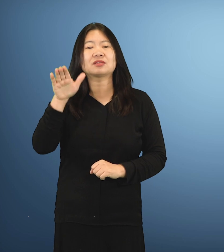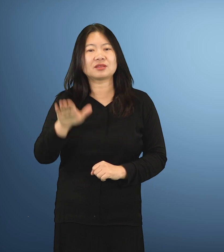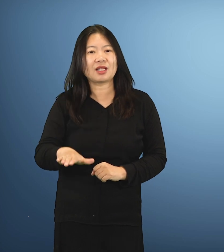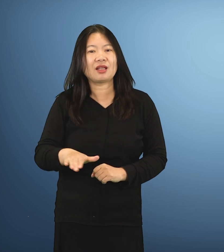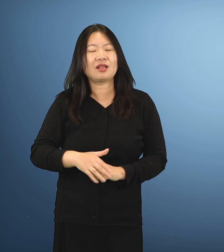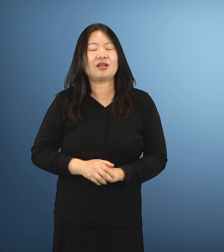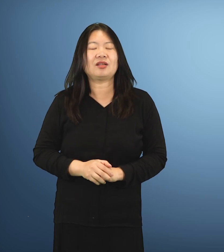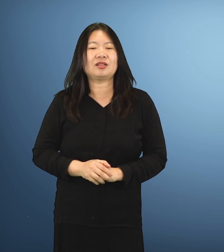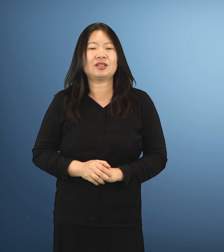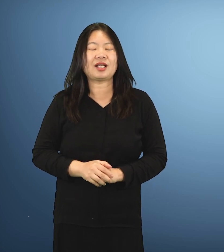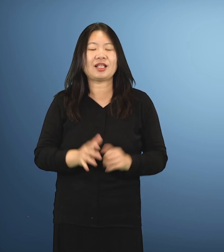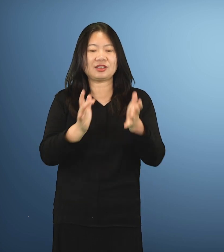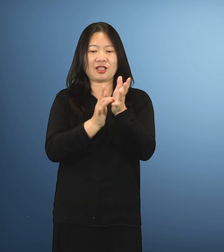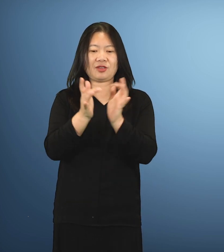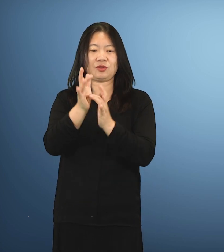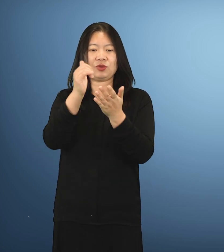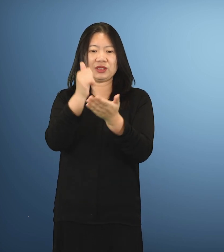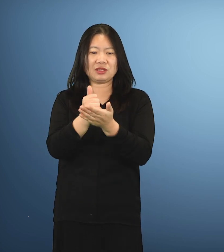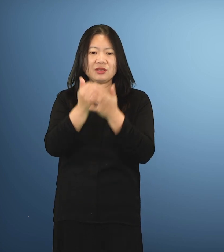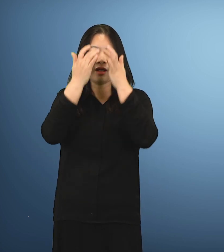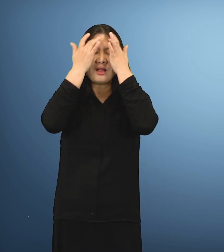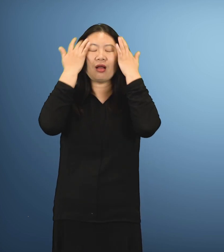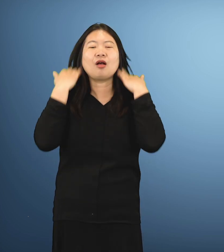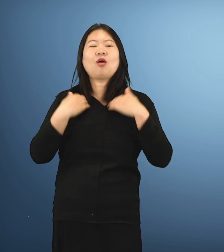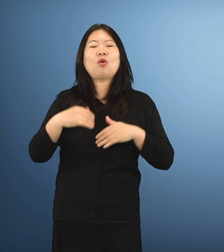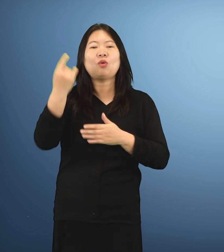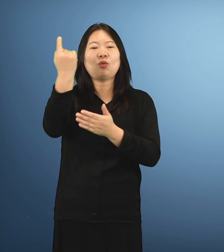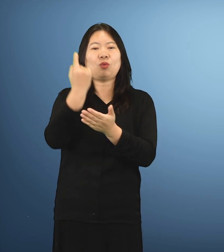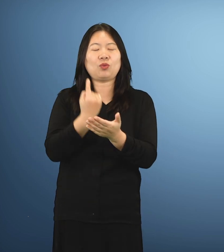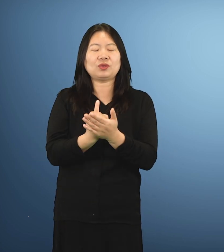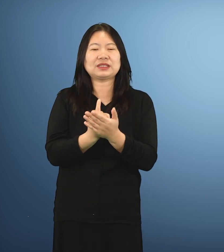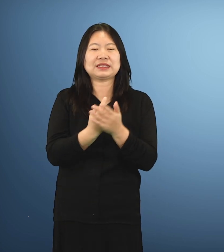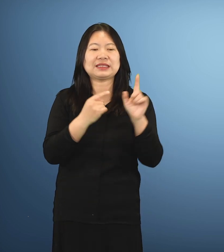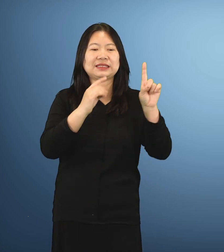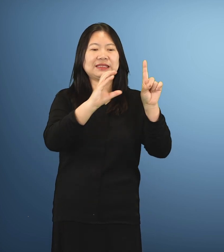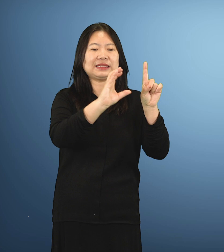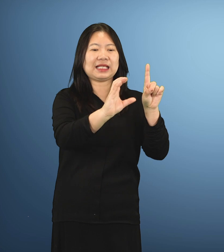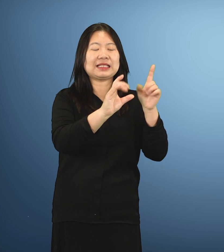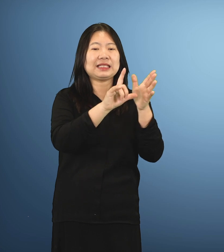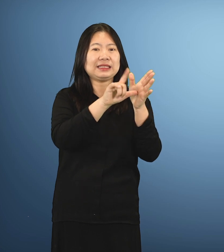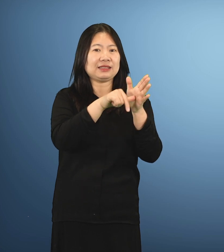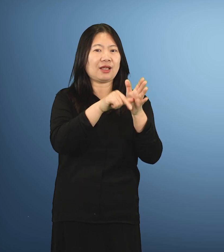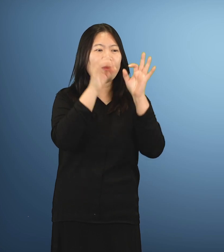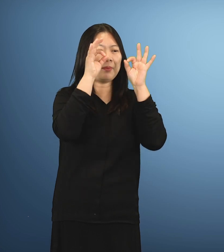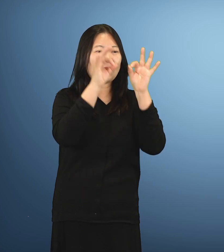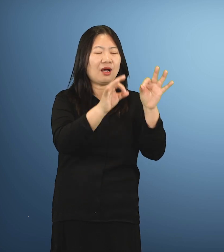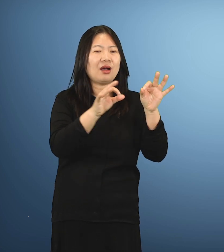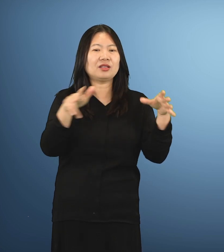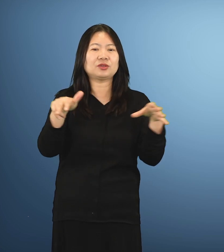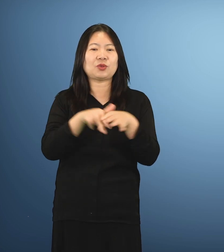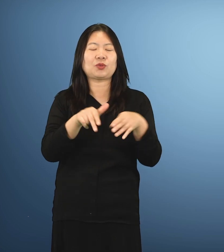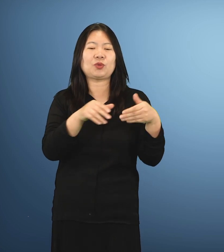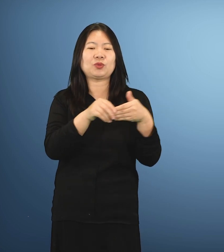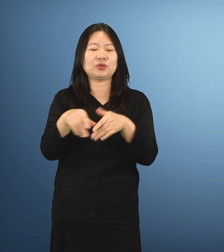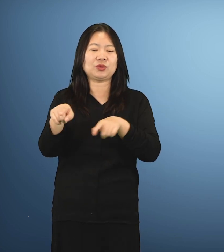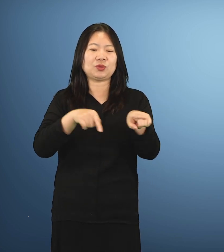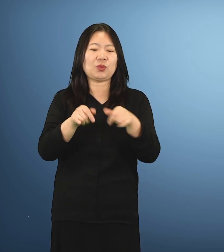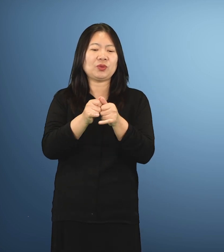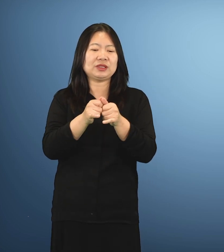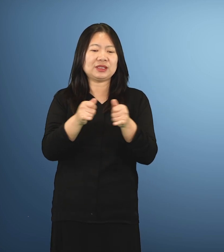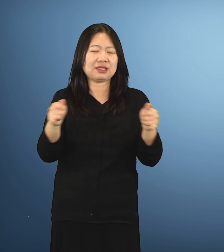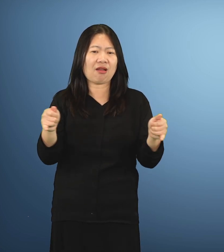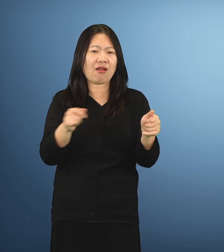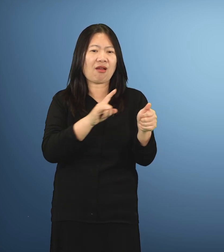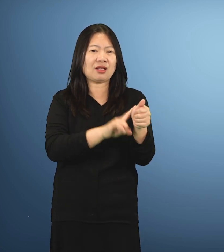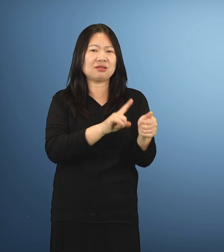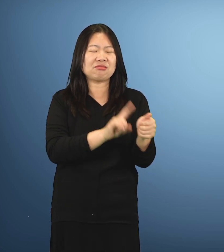딱하게도 예수님이 오셨던 이 1세기 시대에도 종교 지도자들의